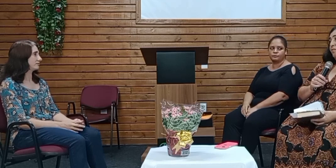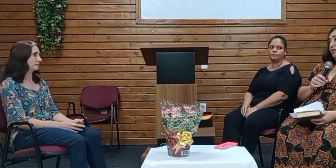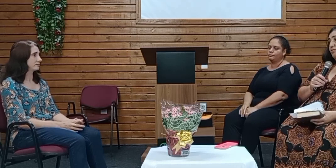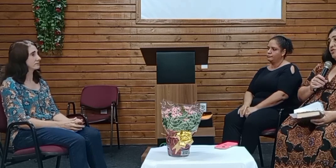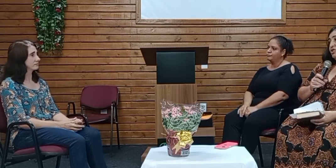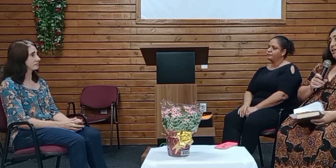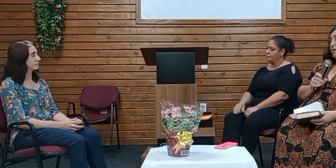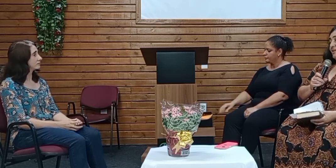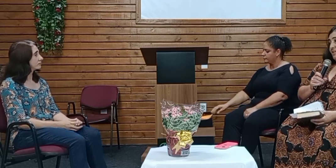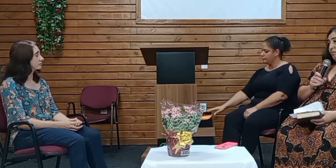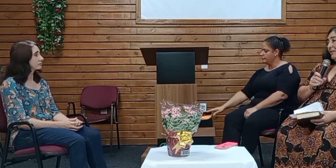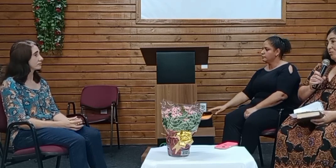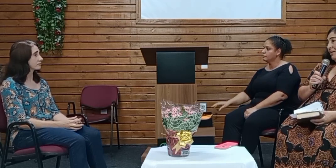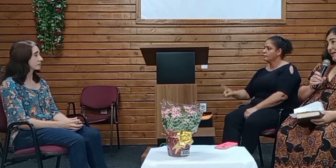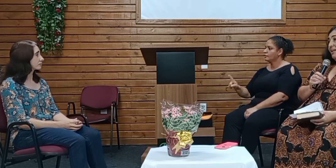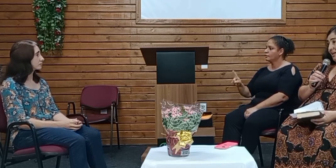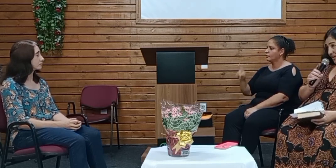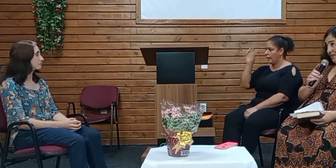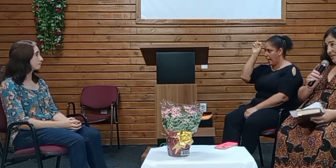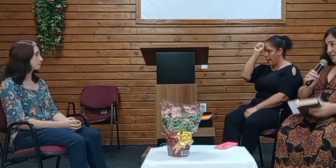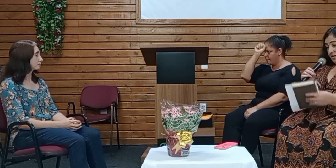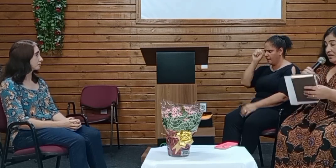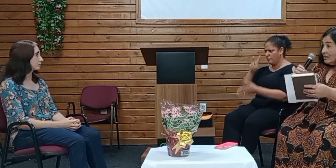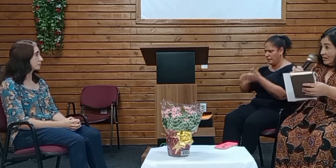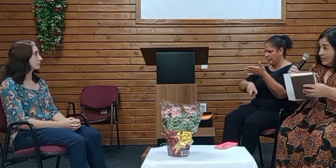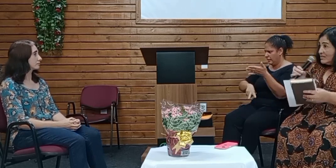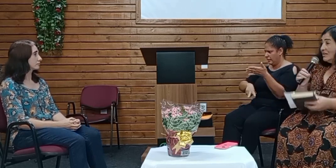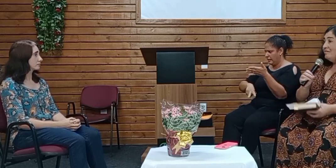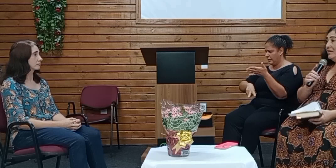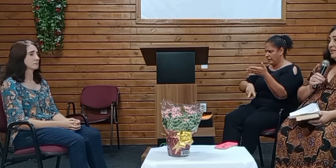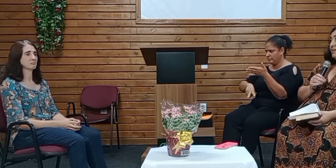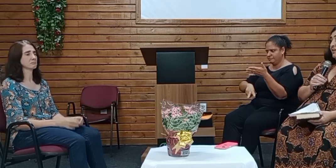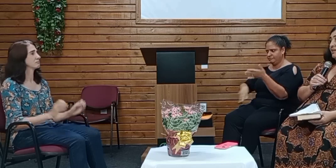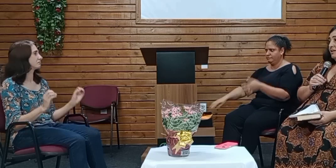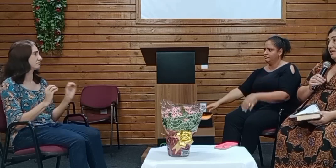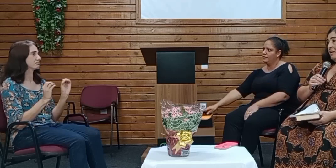Era bem longe. Mas ela aprendeu a ler e escrever.